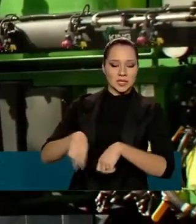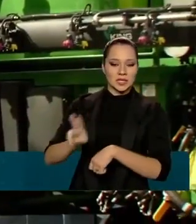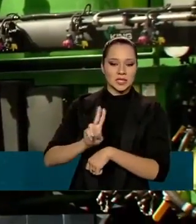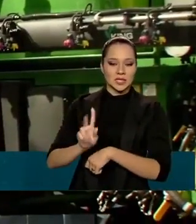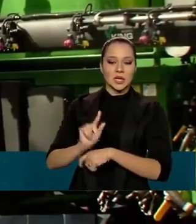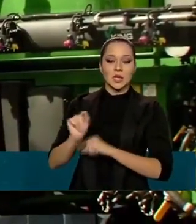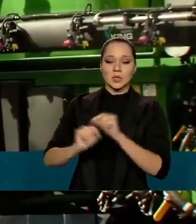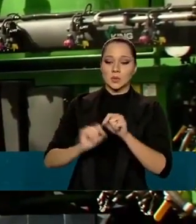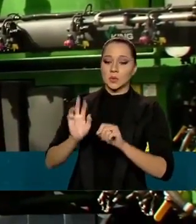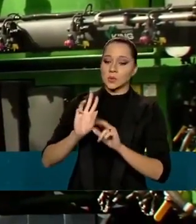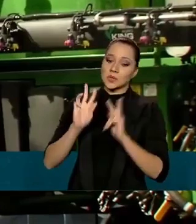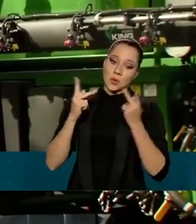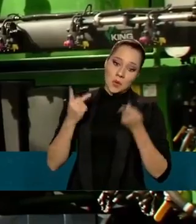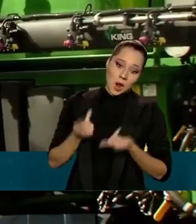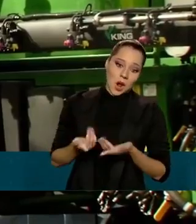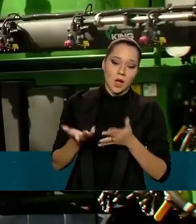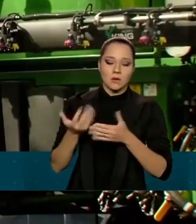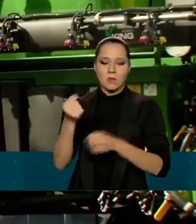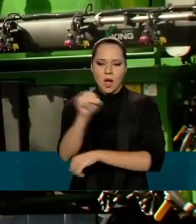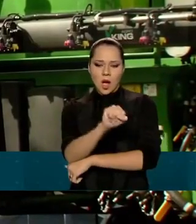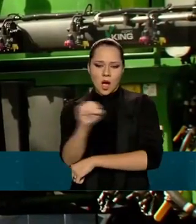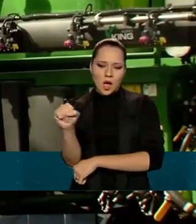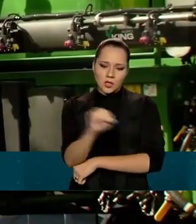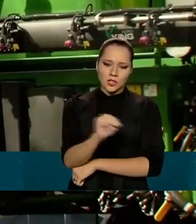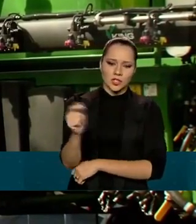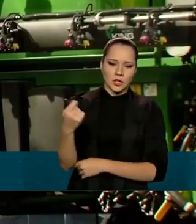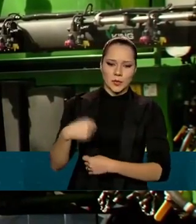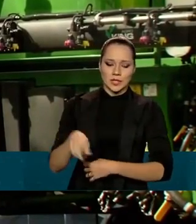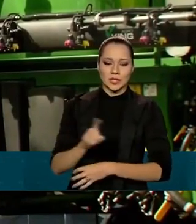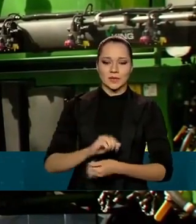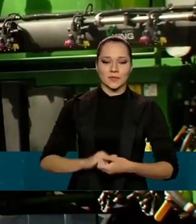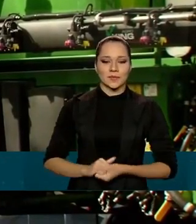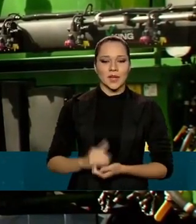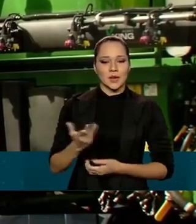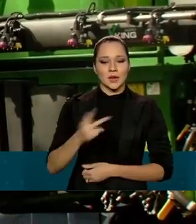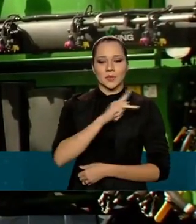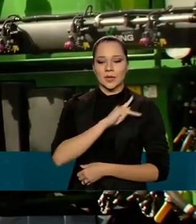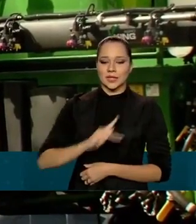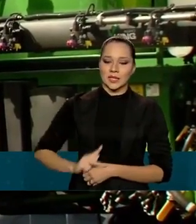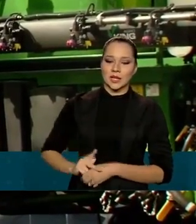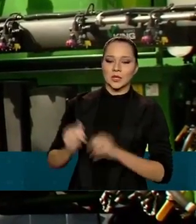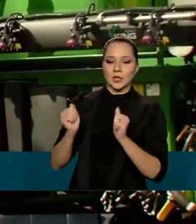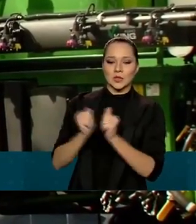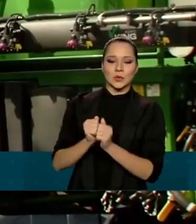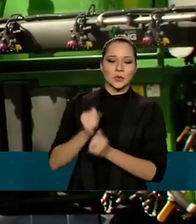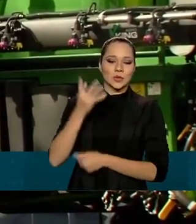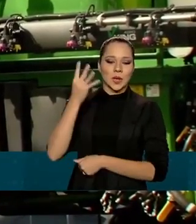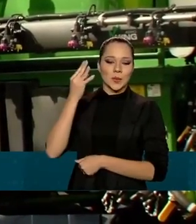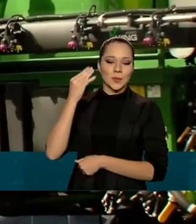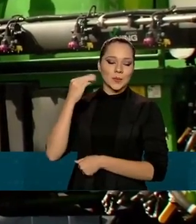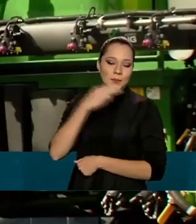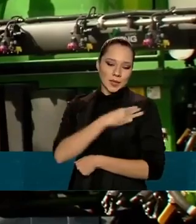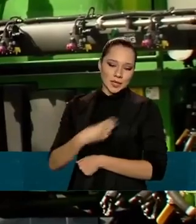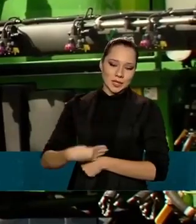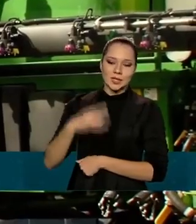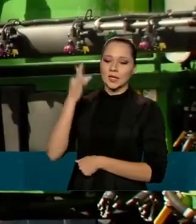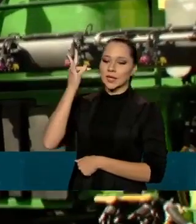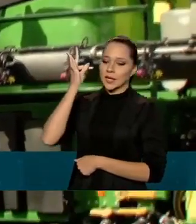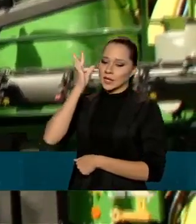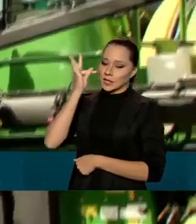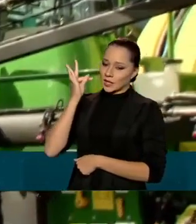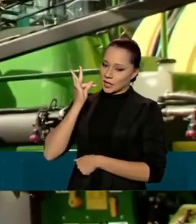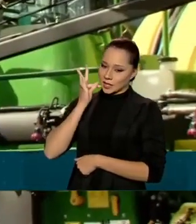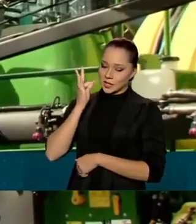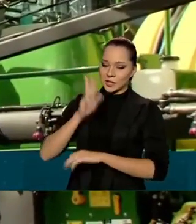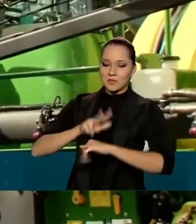necessidade do homem manobrando essa máquina. Agora ali o presidente ao lado da ministra da Agricultura, Tereza Cristina,